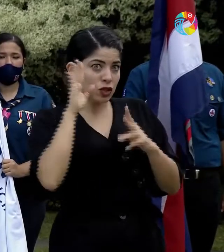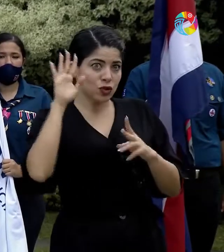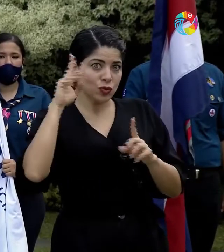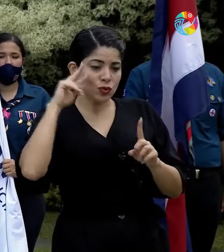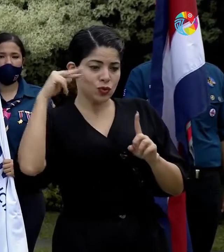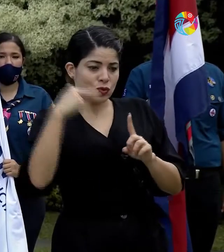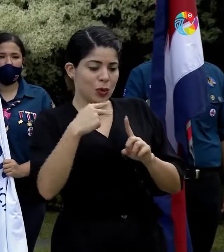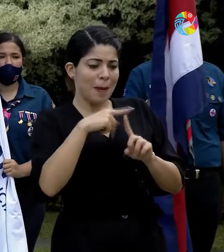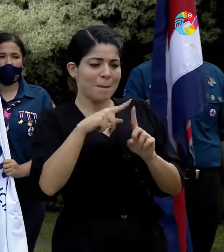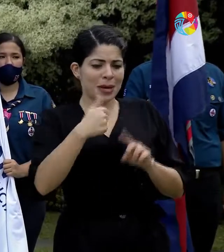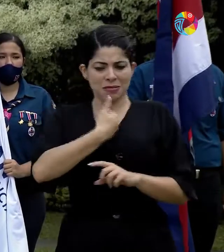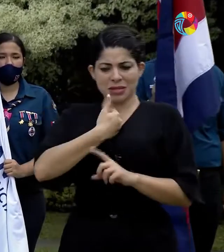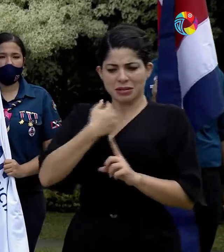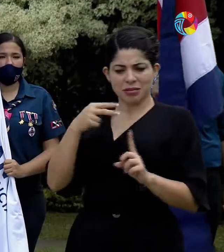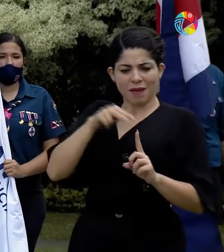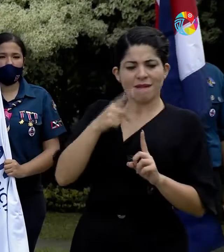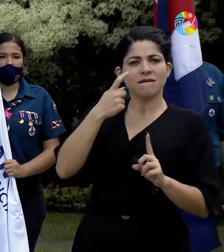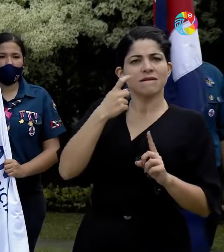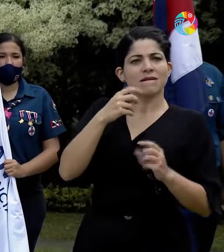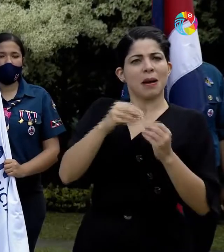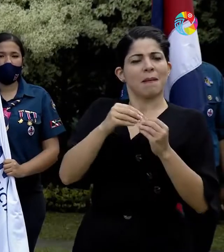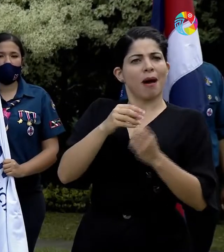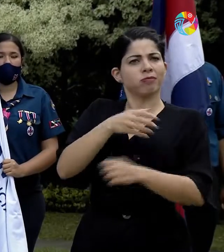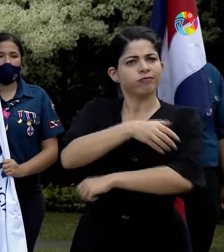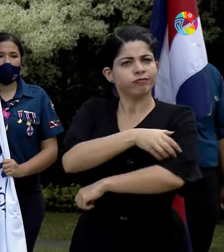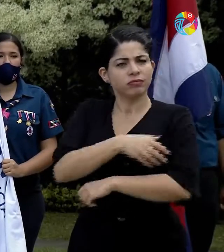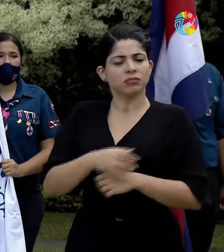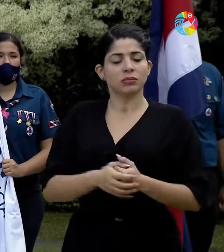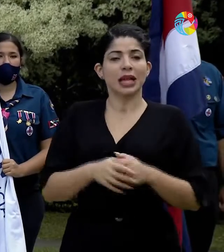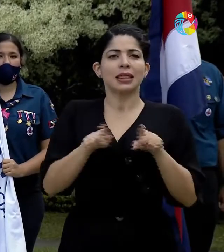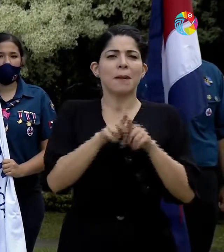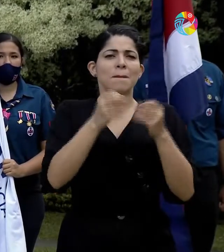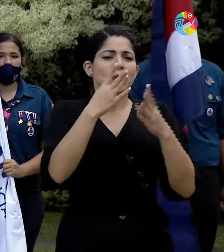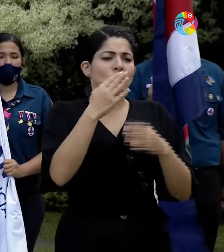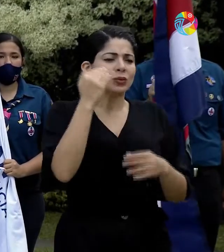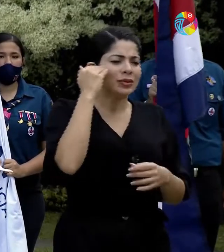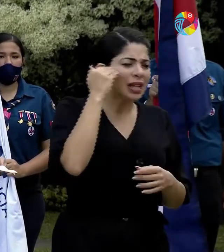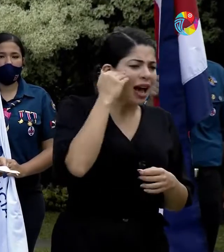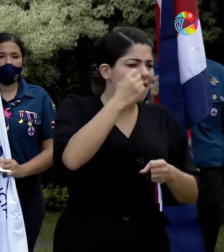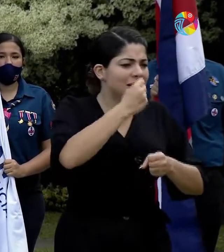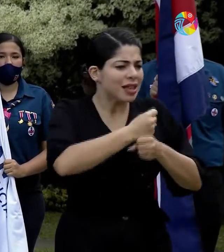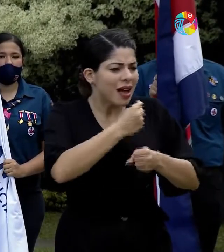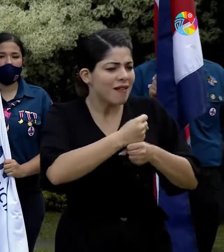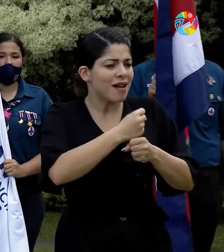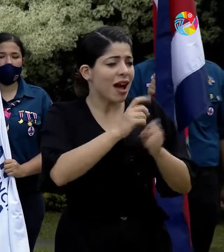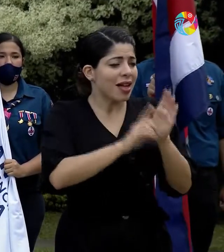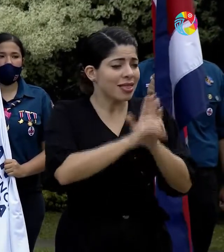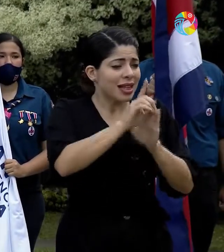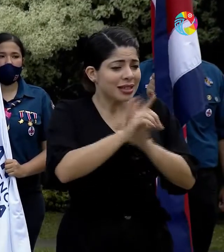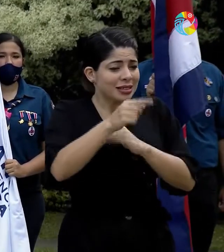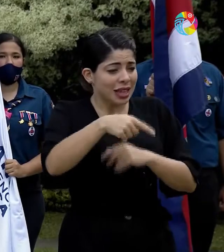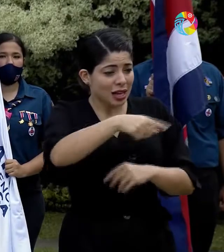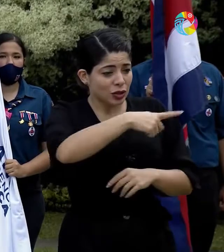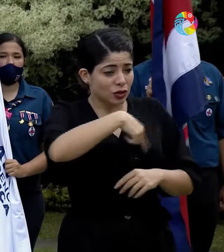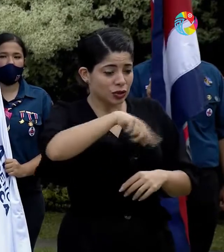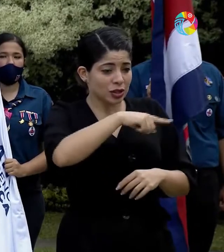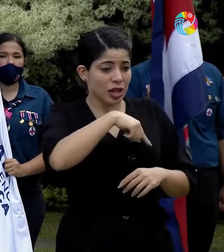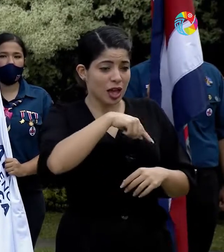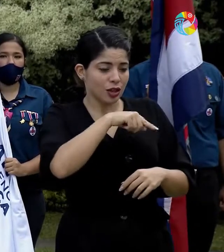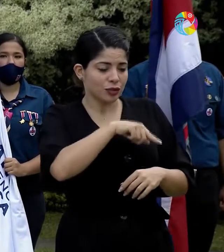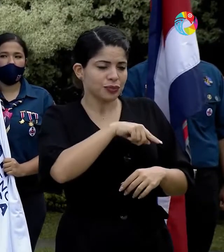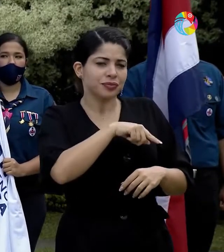debe empoderarse. La puesta en valor de los muchos saberes, oficios, tradiciones que se han desarrollado a la par